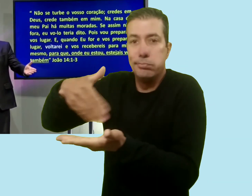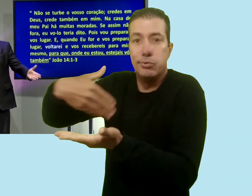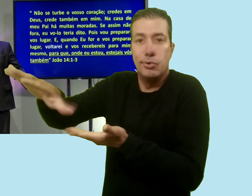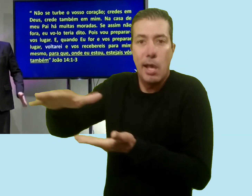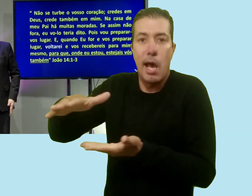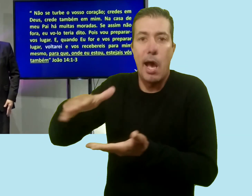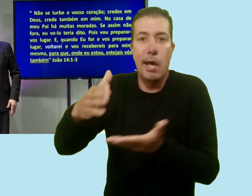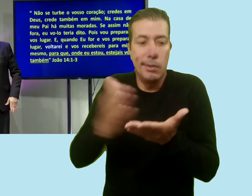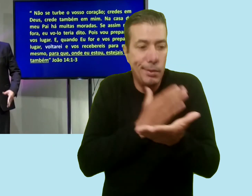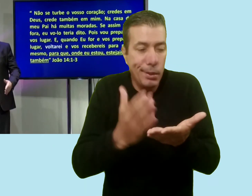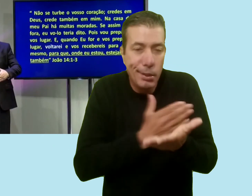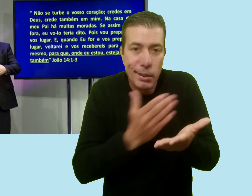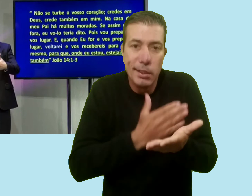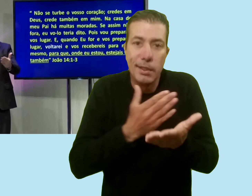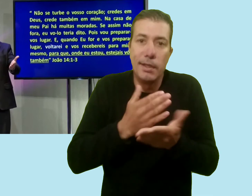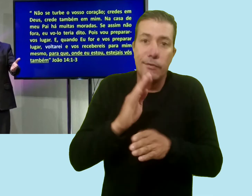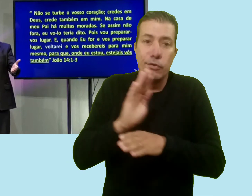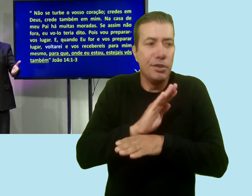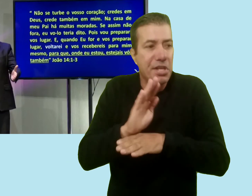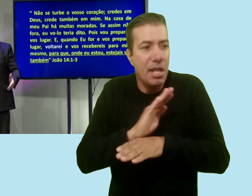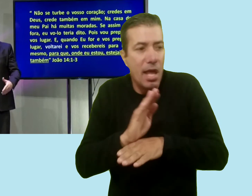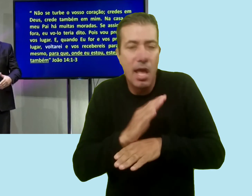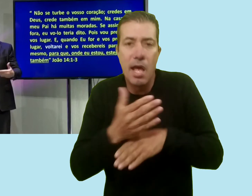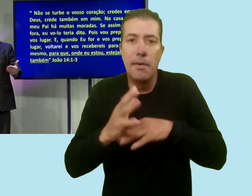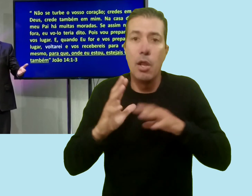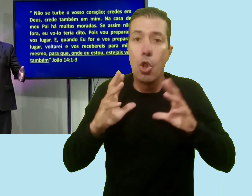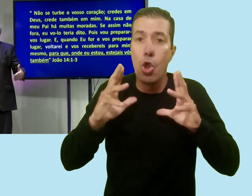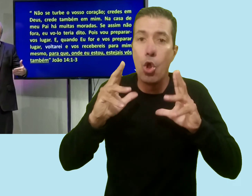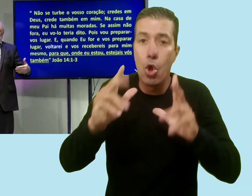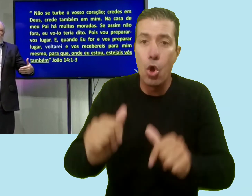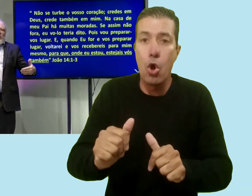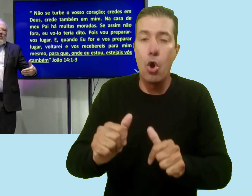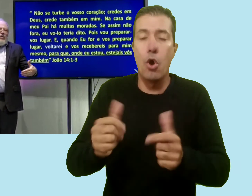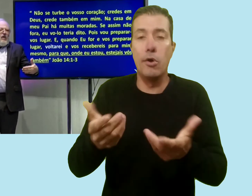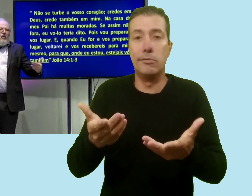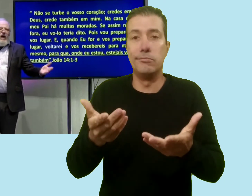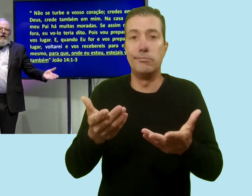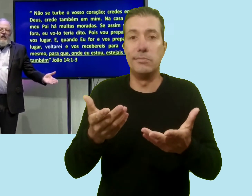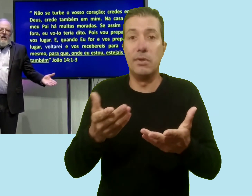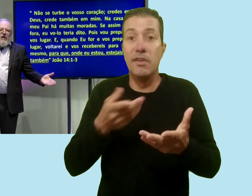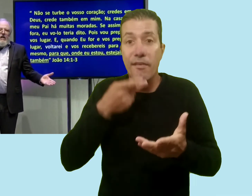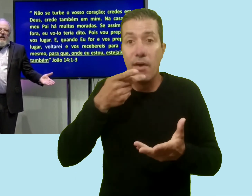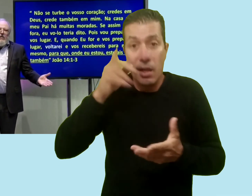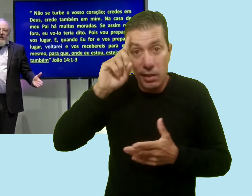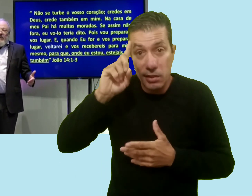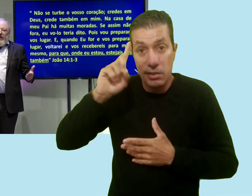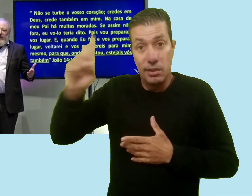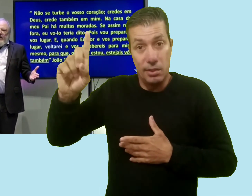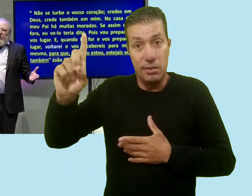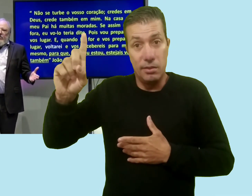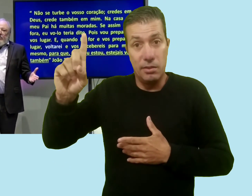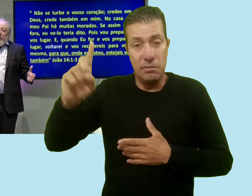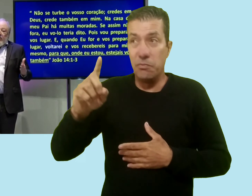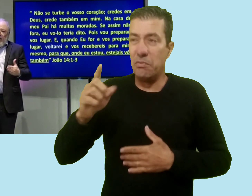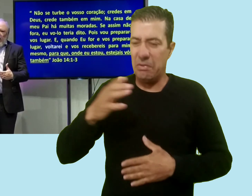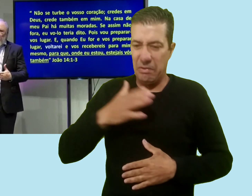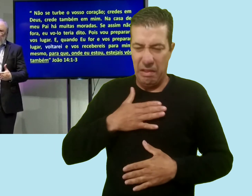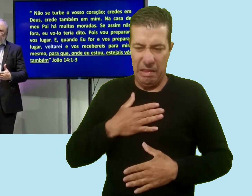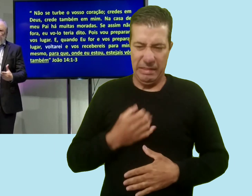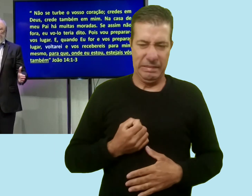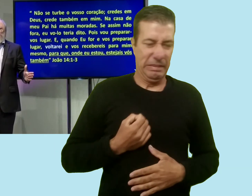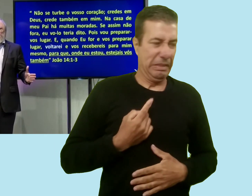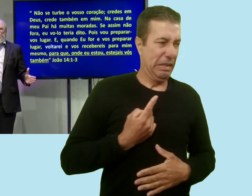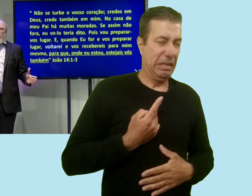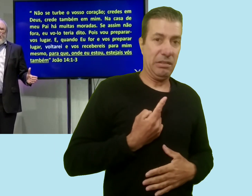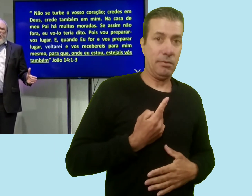dos livros, expulsaram Deus dos filmes, das novelas, de todo quanto é lugar. Quando você fala em Deus, você que é